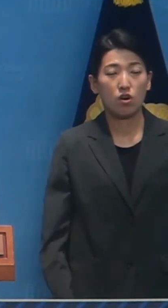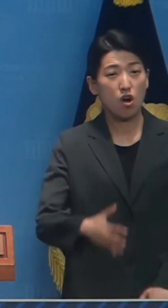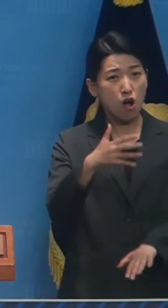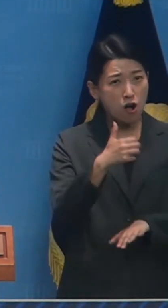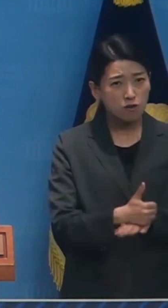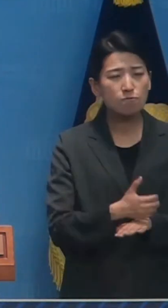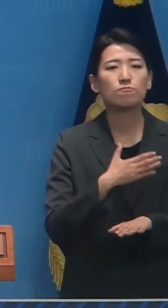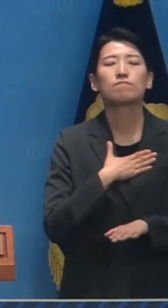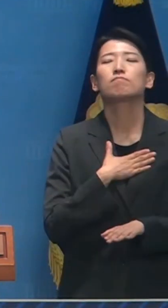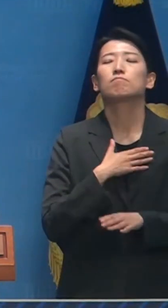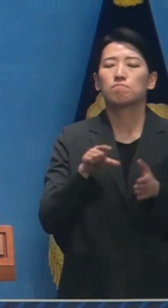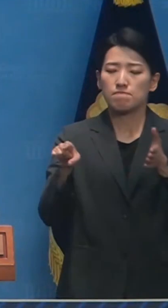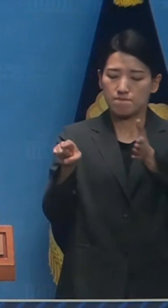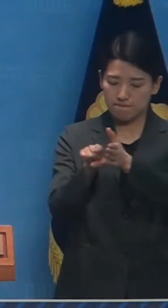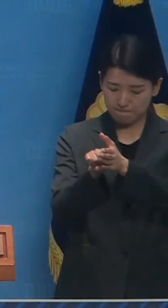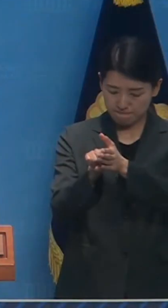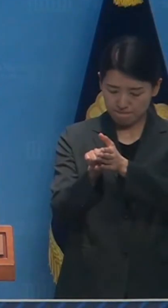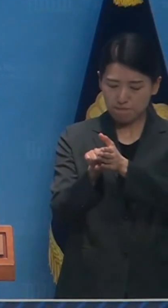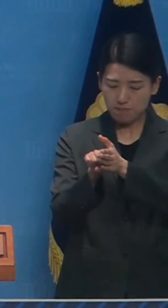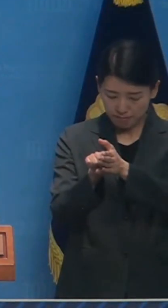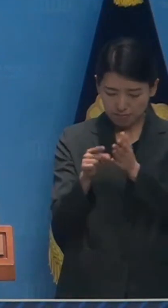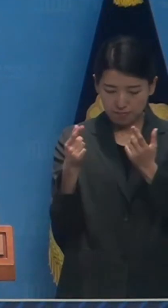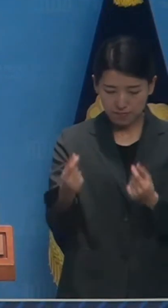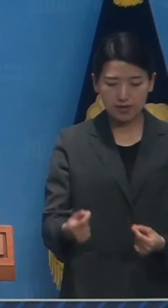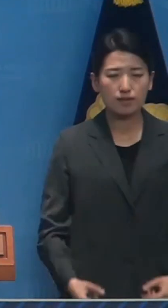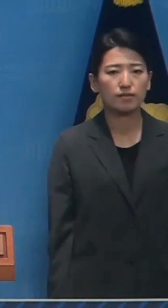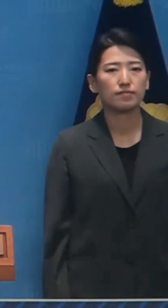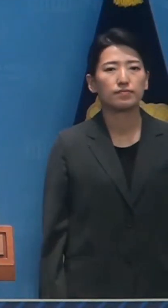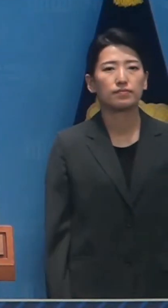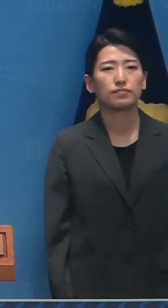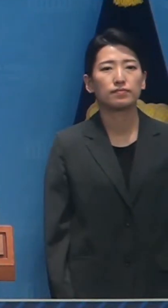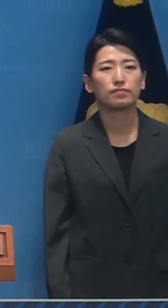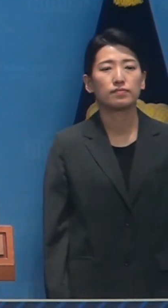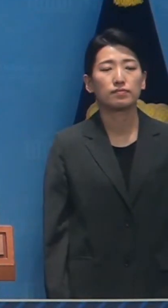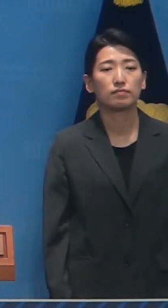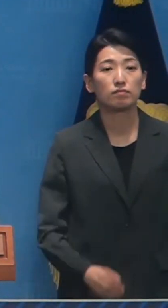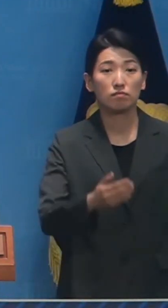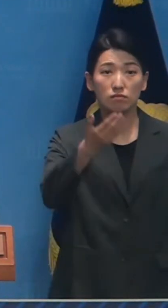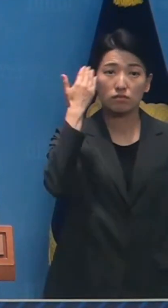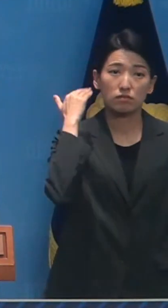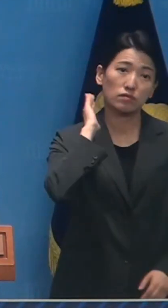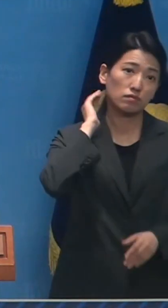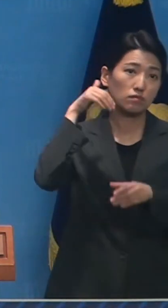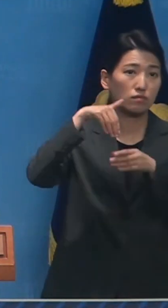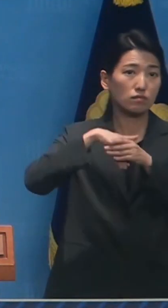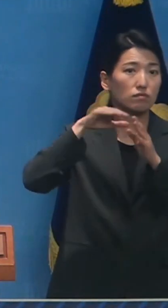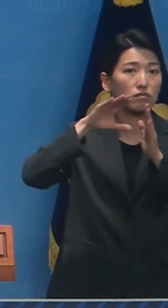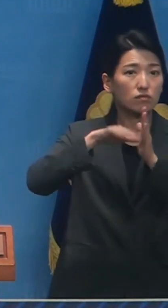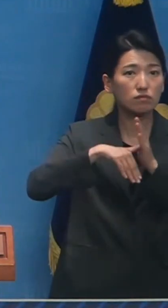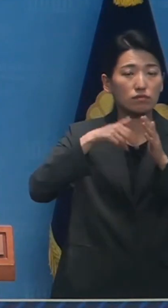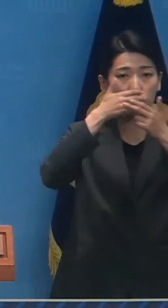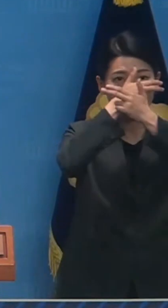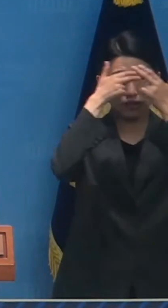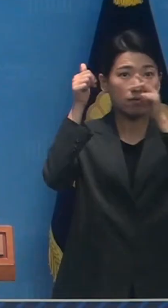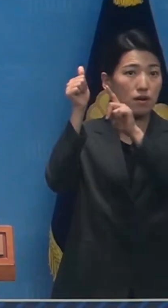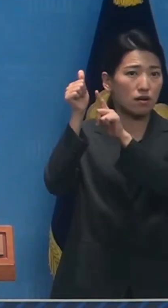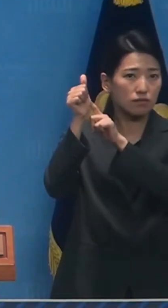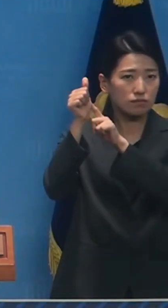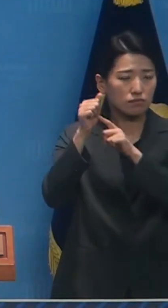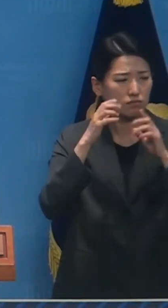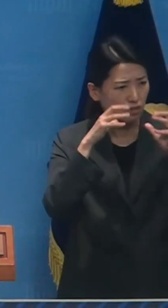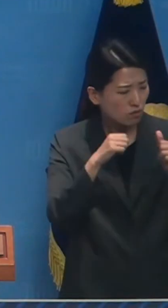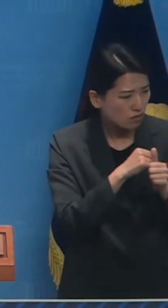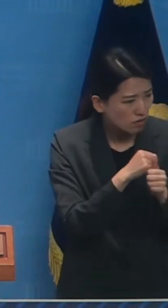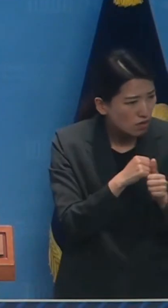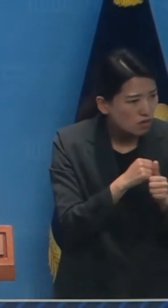우리가 믿고 신뢰할 수 있는 상황에 이르고 있다. 지난 대선 때 2조 명의 아동학대